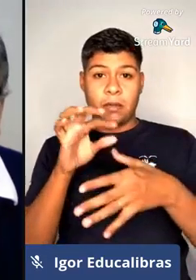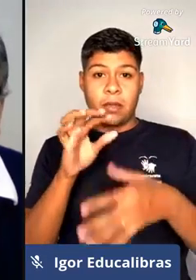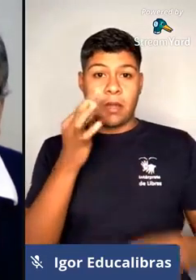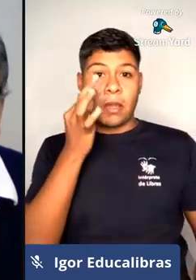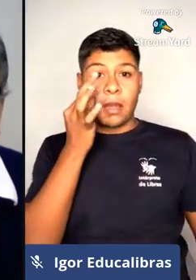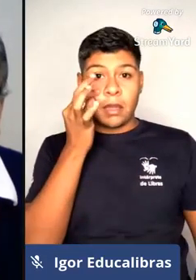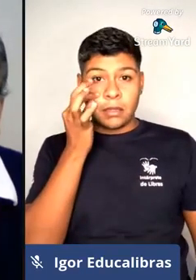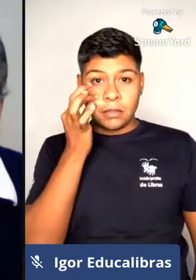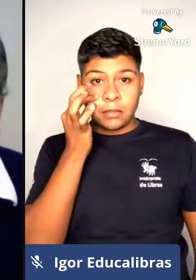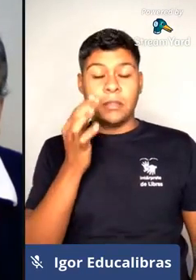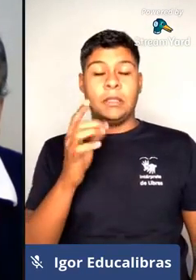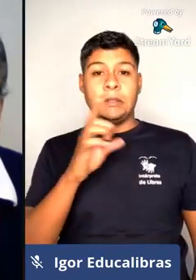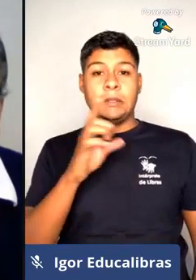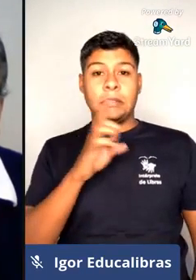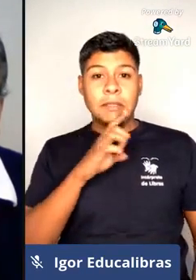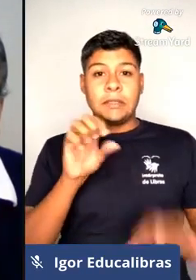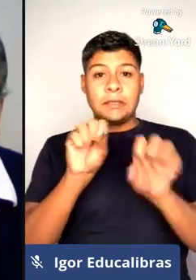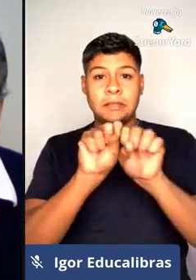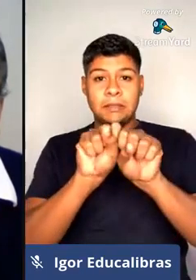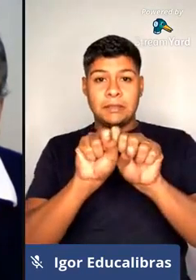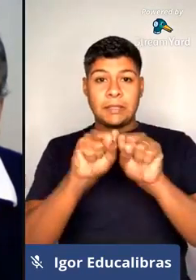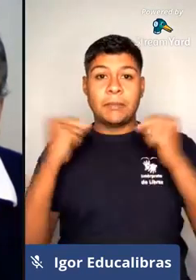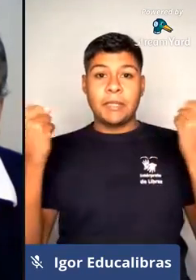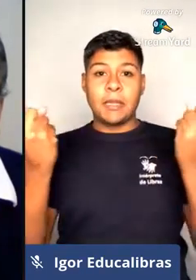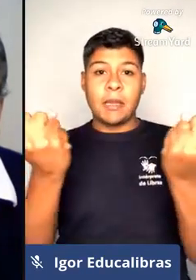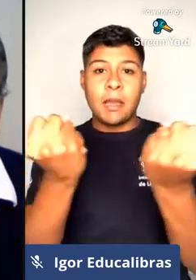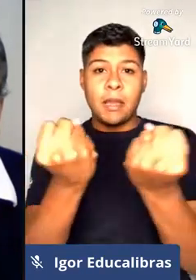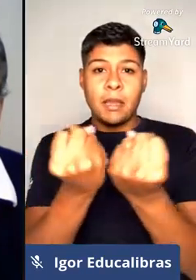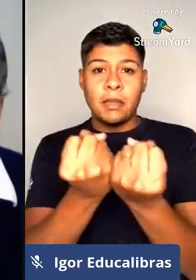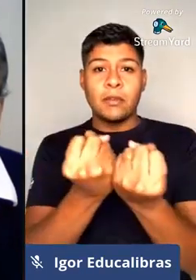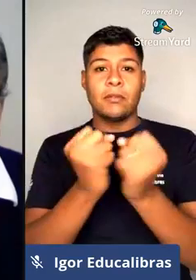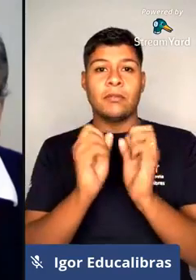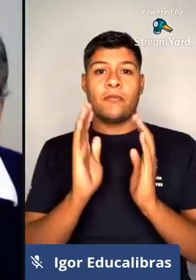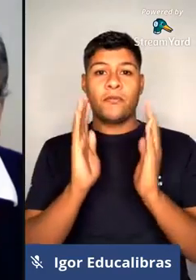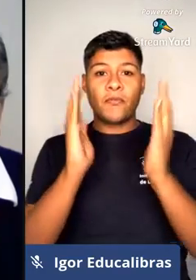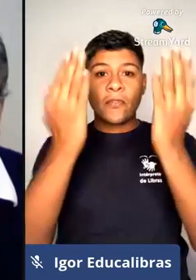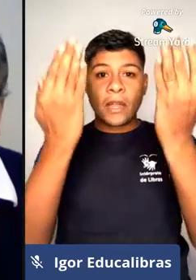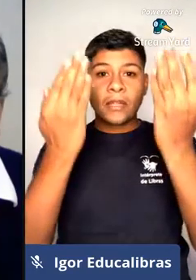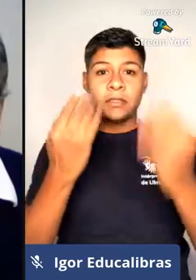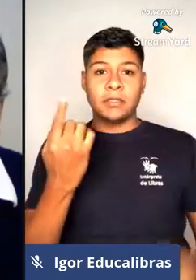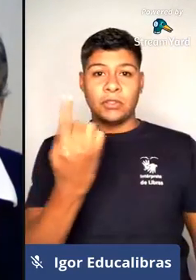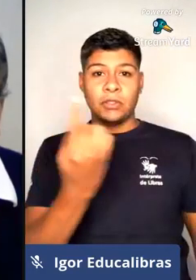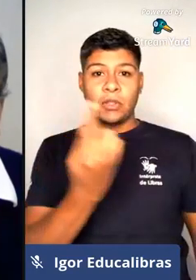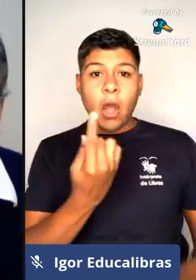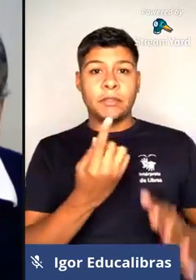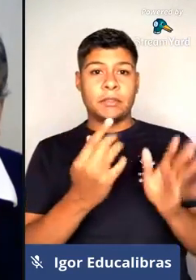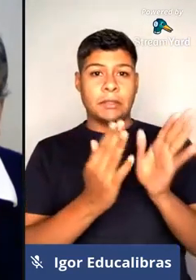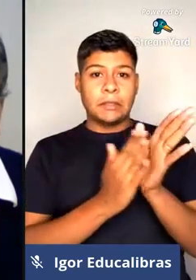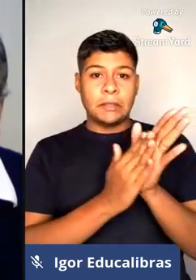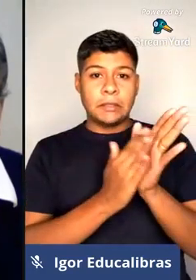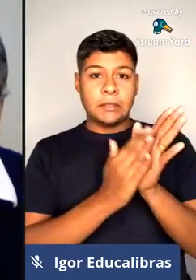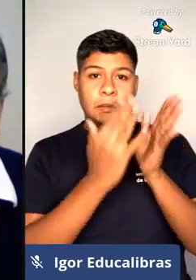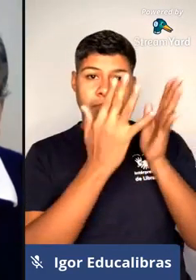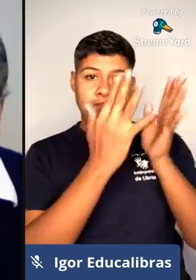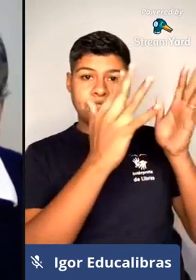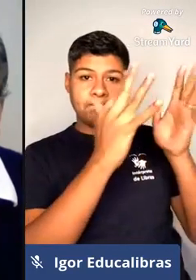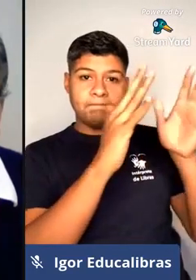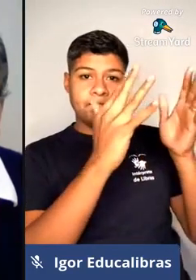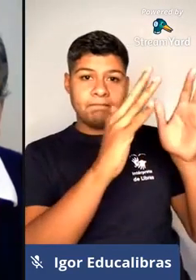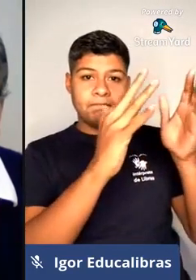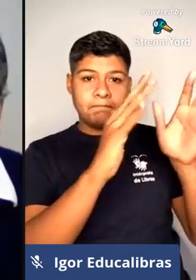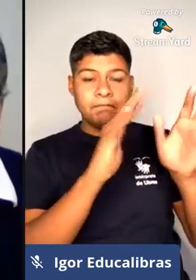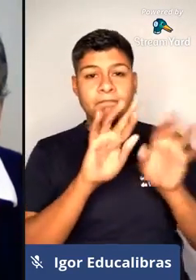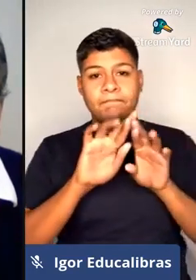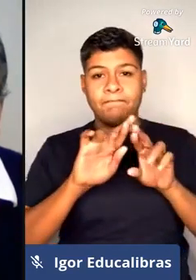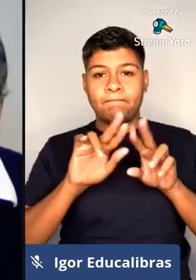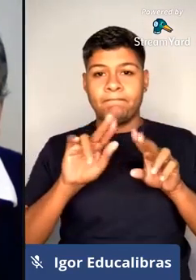grande seminário, uma grande festa, onde nós homenagearíamos uma série de